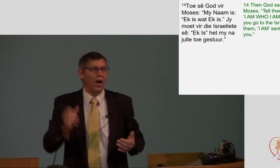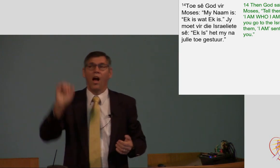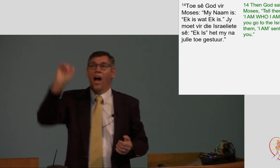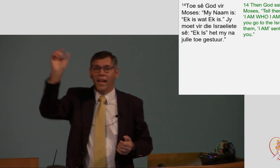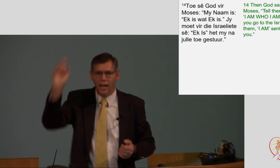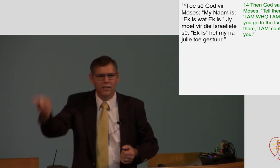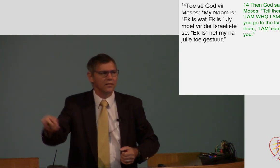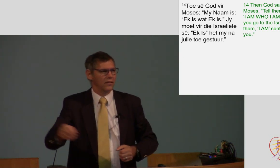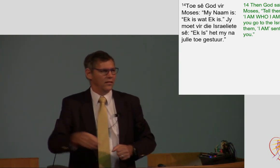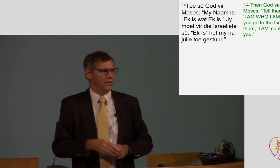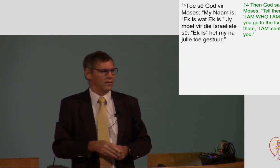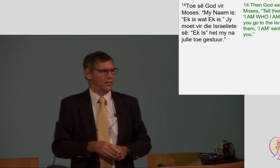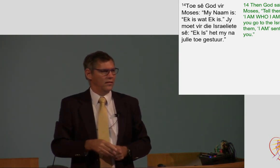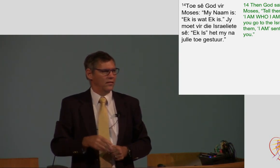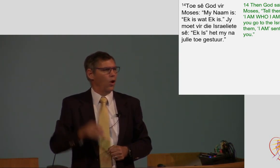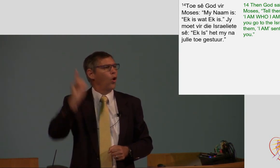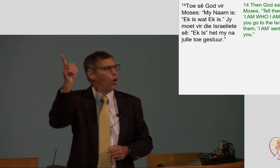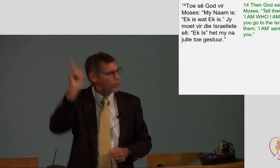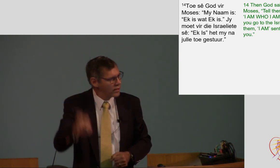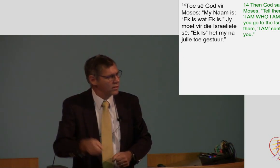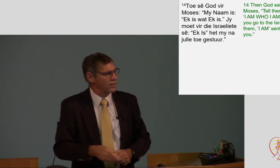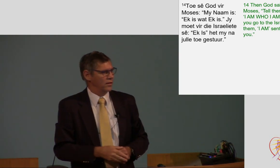Hy is. God is.